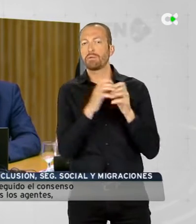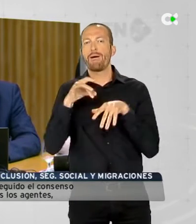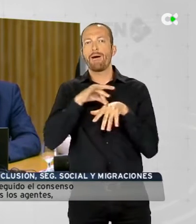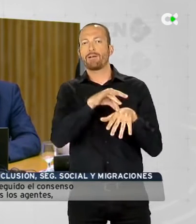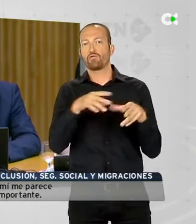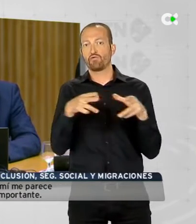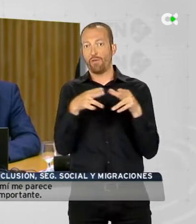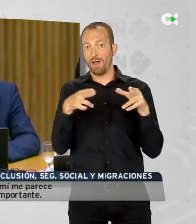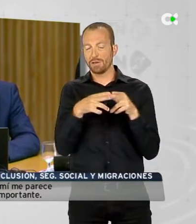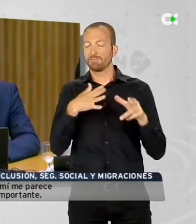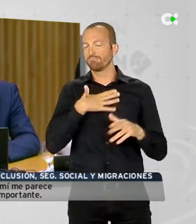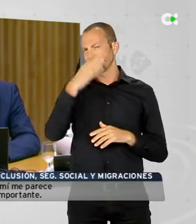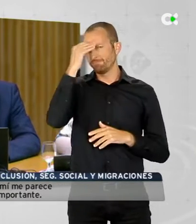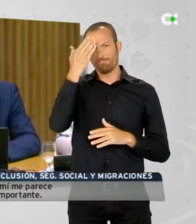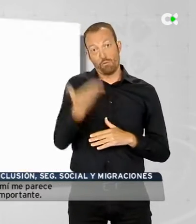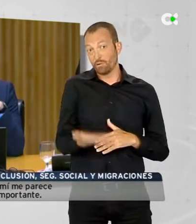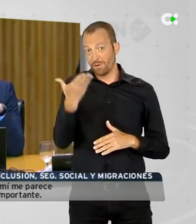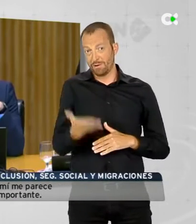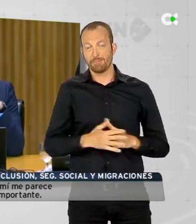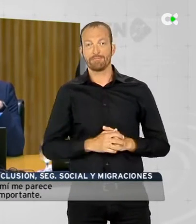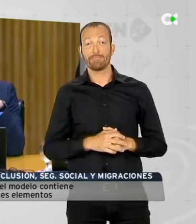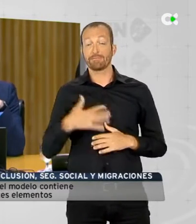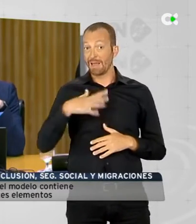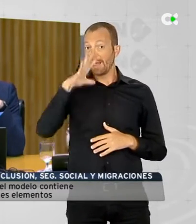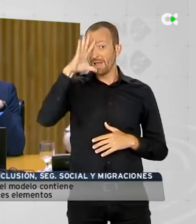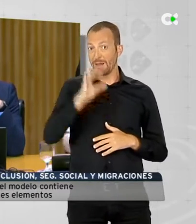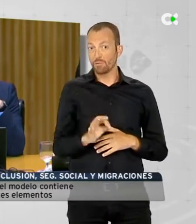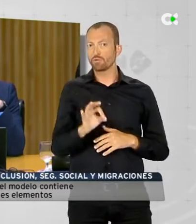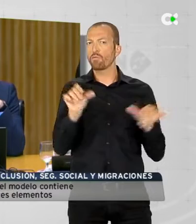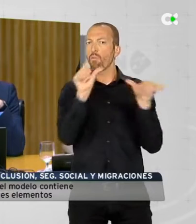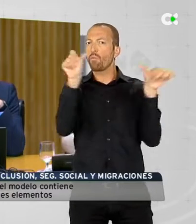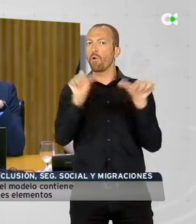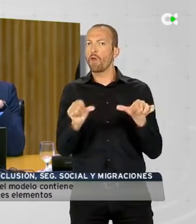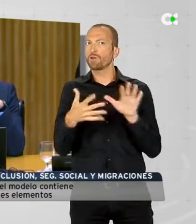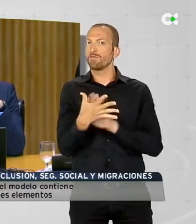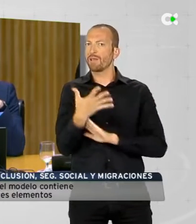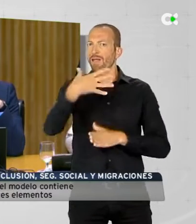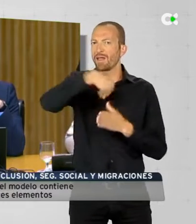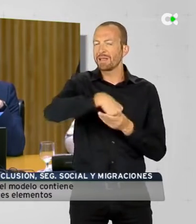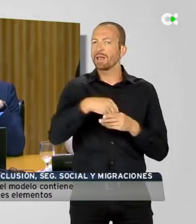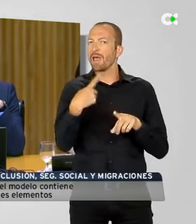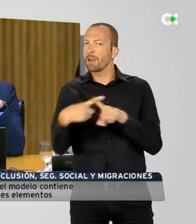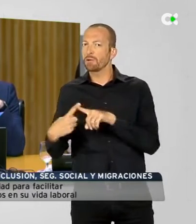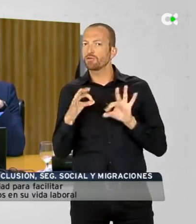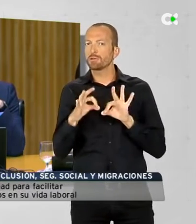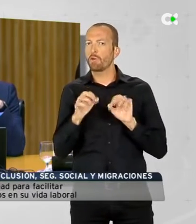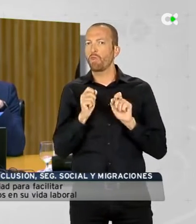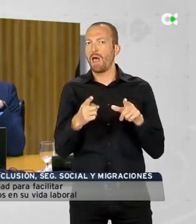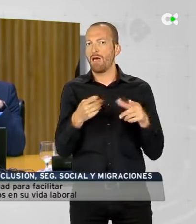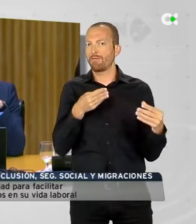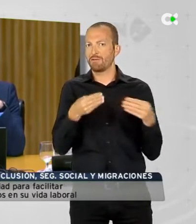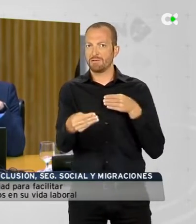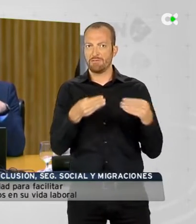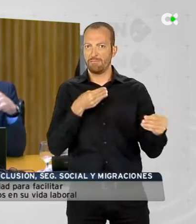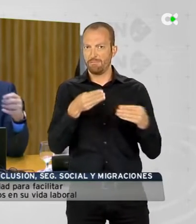agentes, lo que a mí me parece muy importante. Creemos que el modelo contiene suficientes elementos de